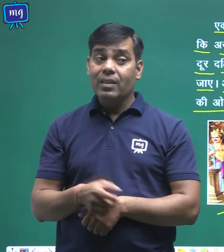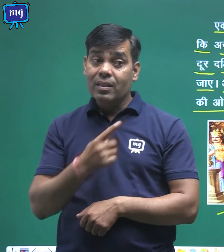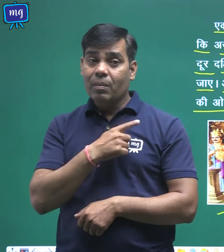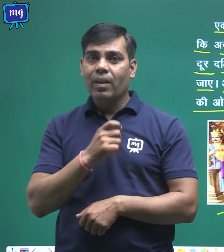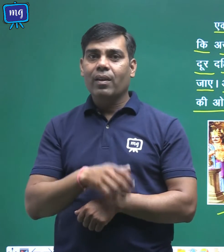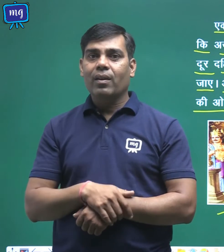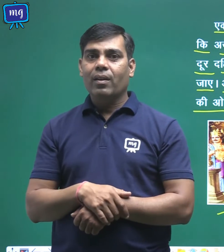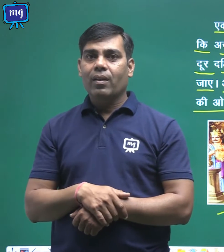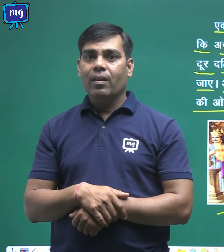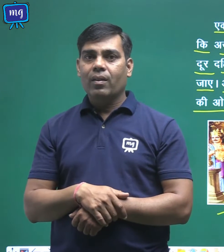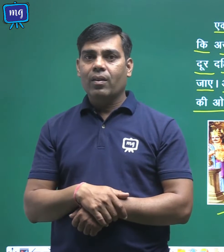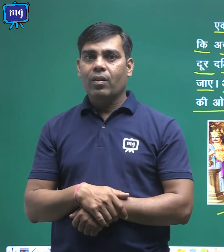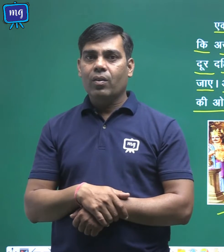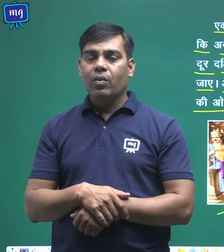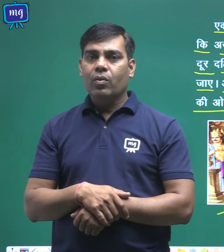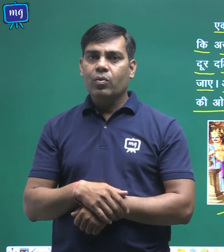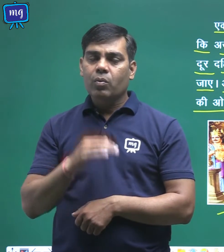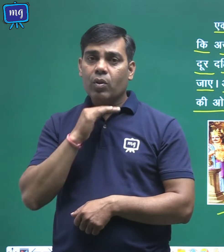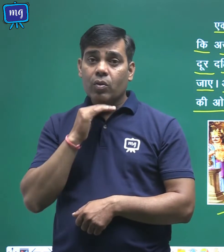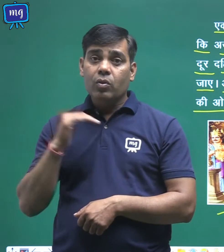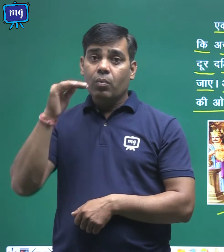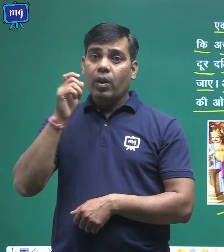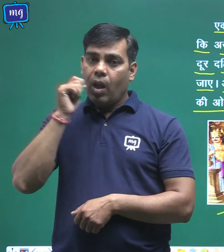जिसमें सबसे बड़े भाई का नाम